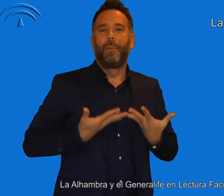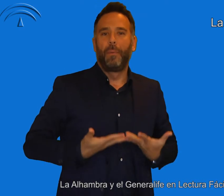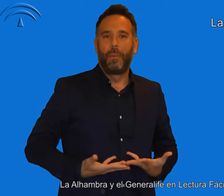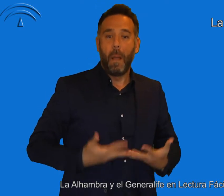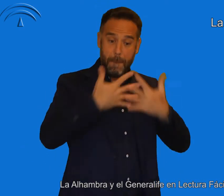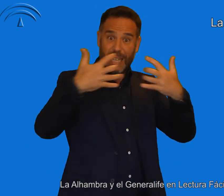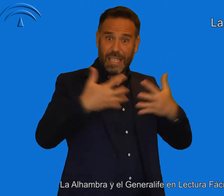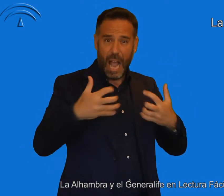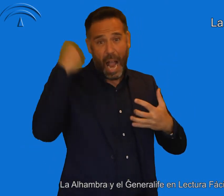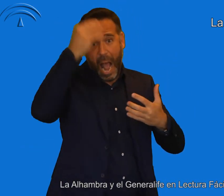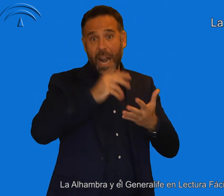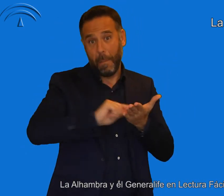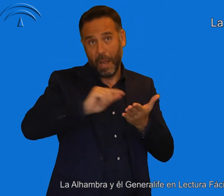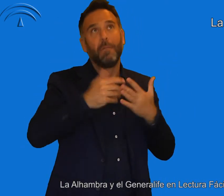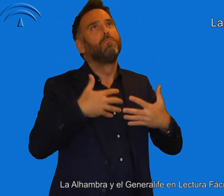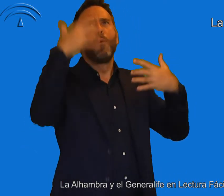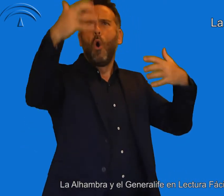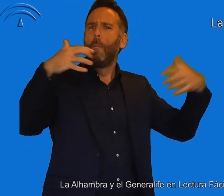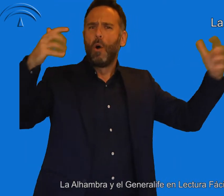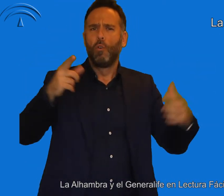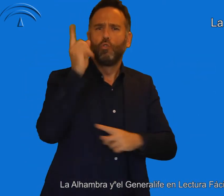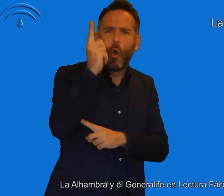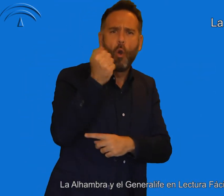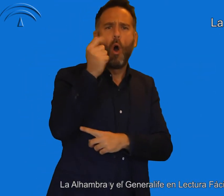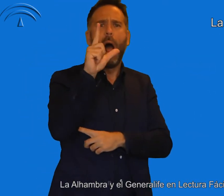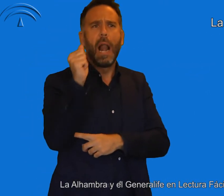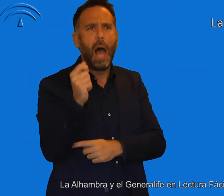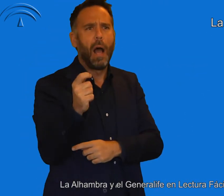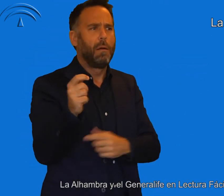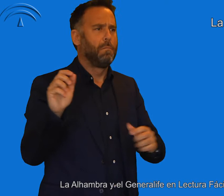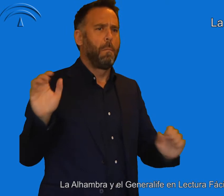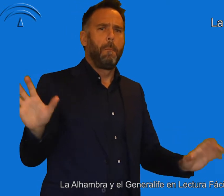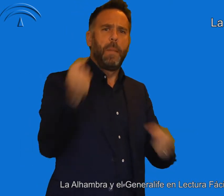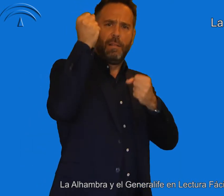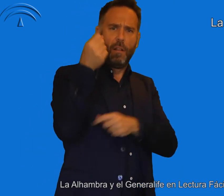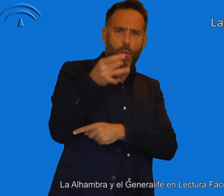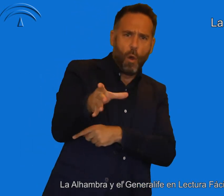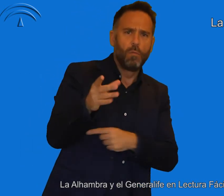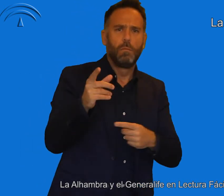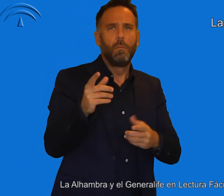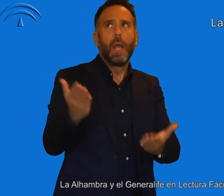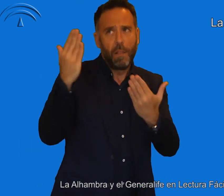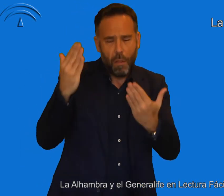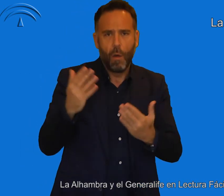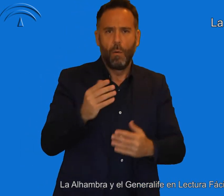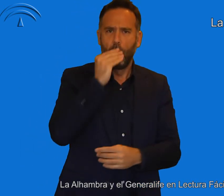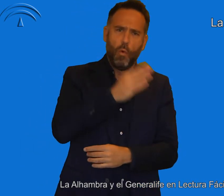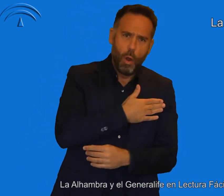se repiten por los muros. Solo Alá es el vencedor, bendición, ventura, etc.